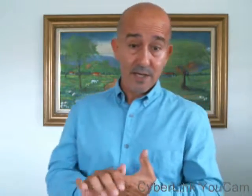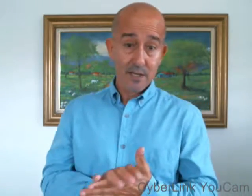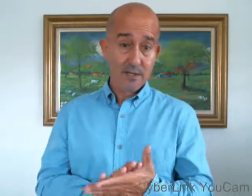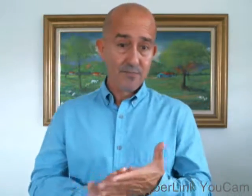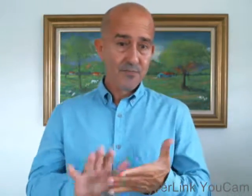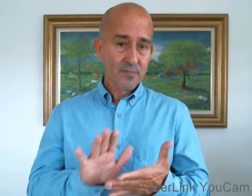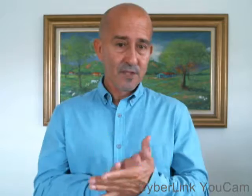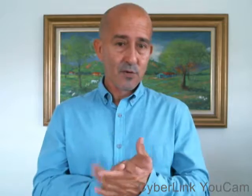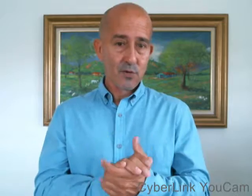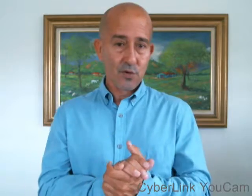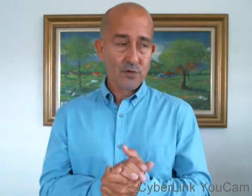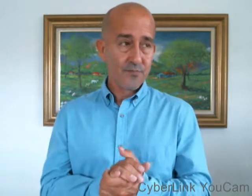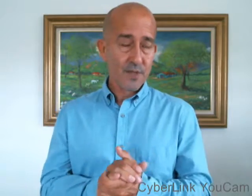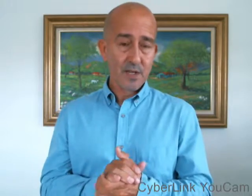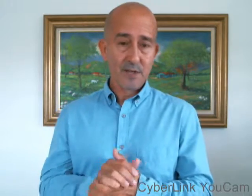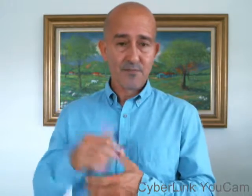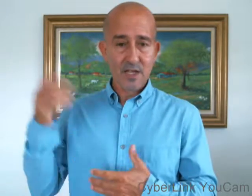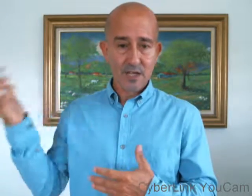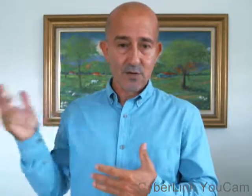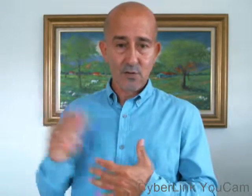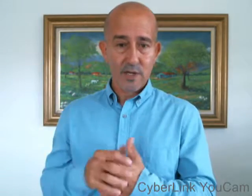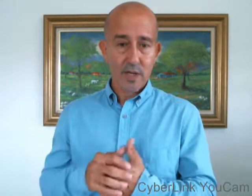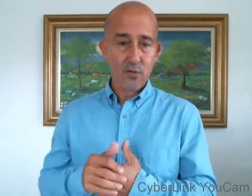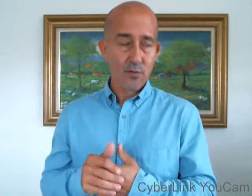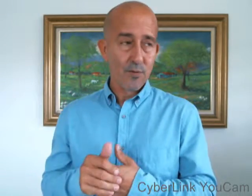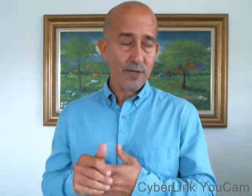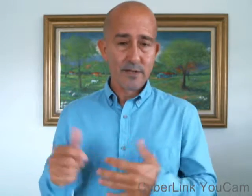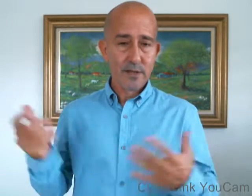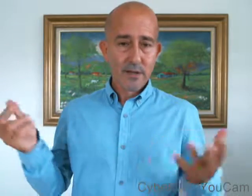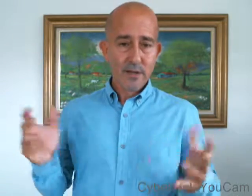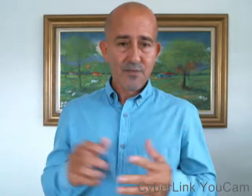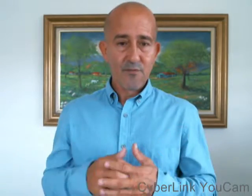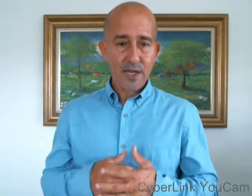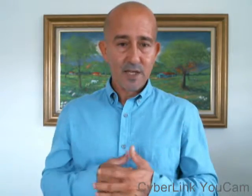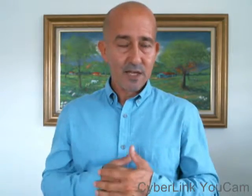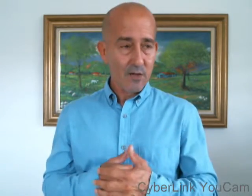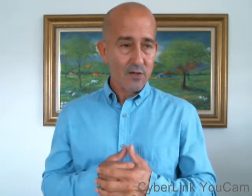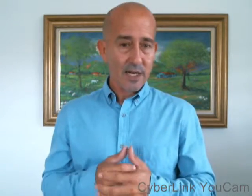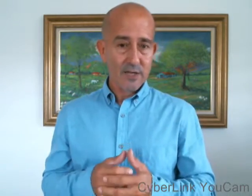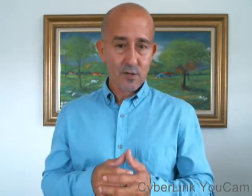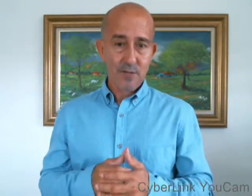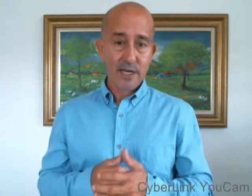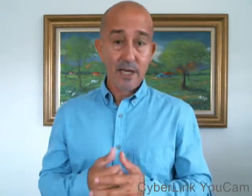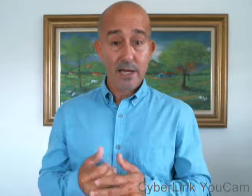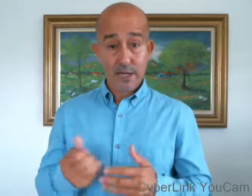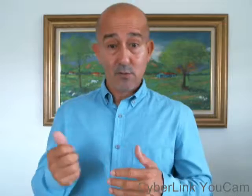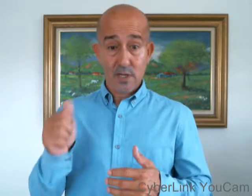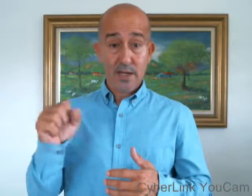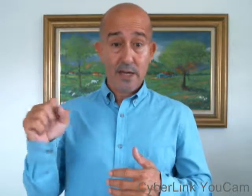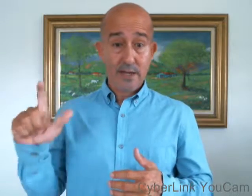intérpretes de otros, de otros estados, como de diferentes estados de la nación americana que usan el